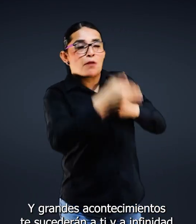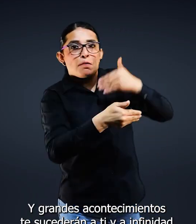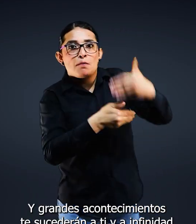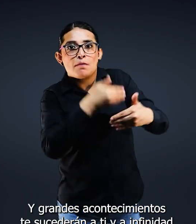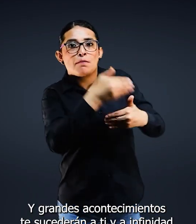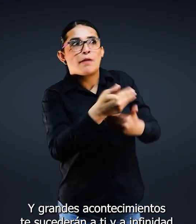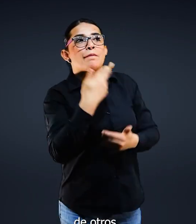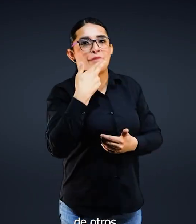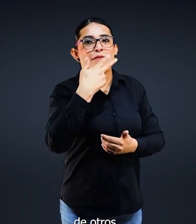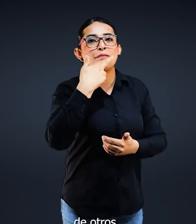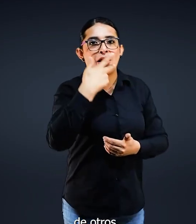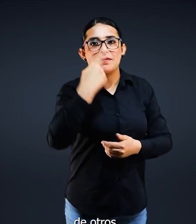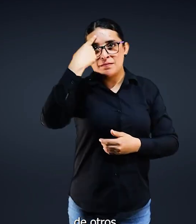y a infinidad de otros.